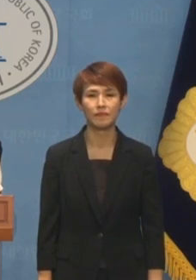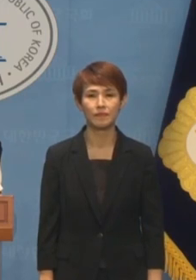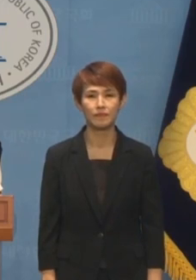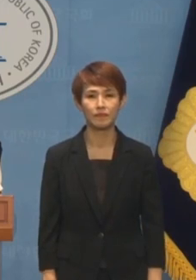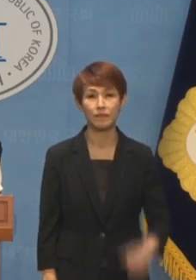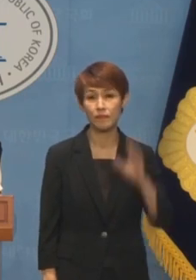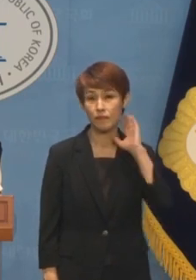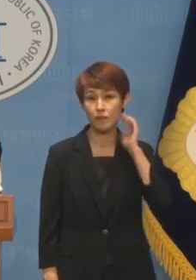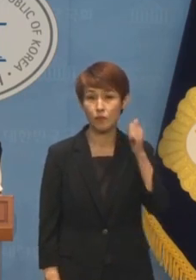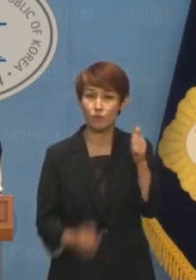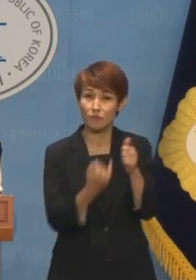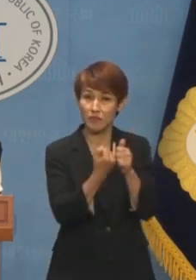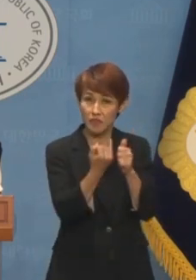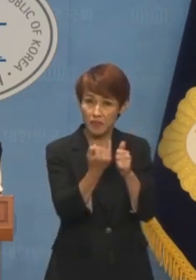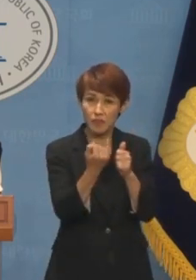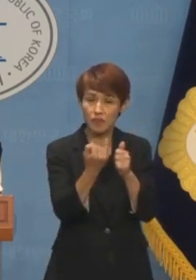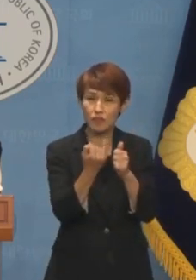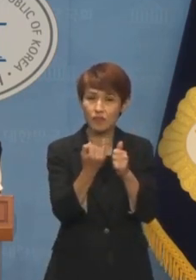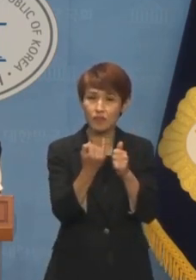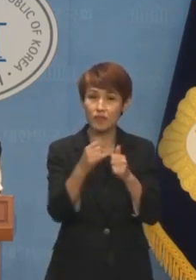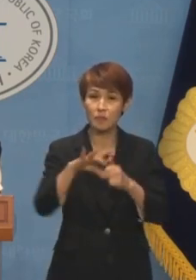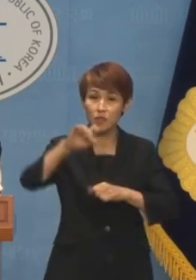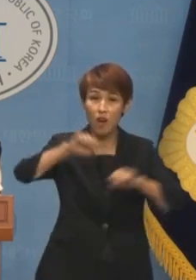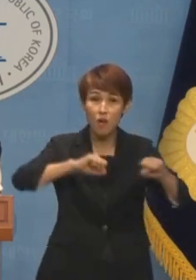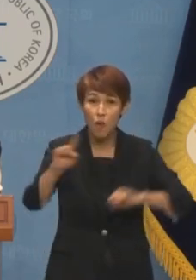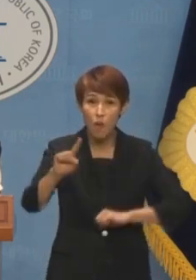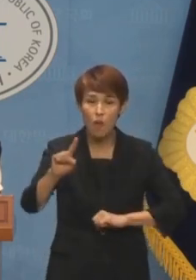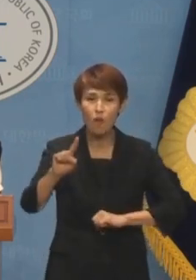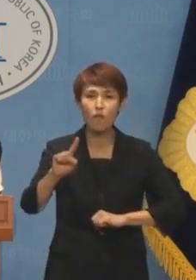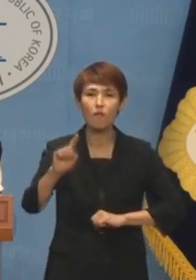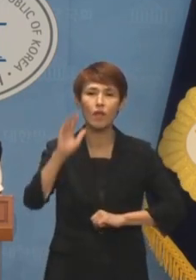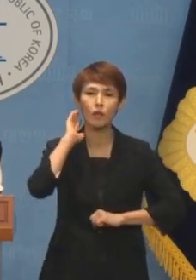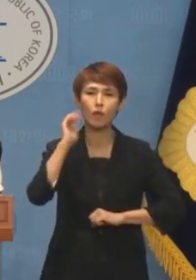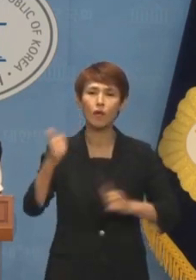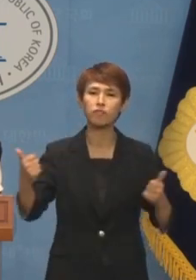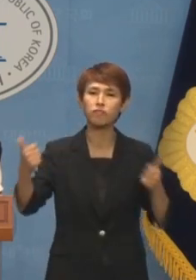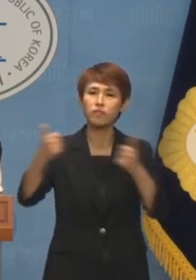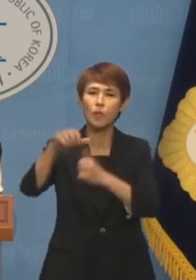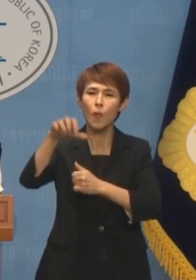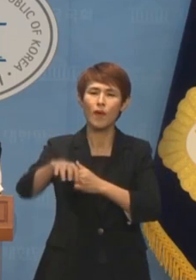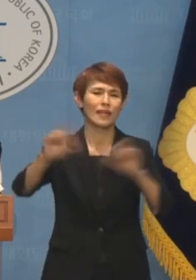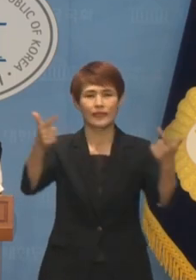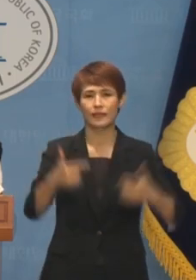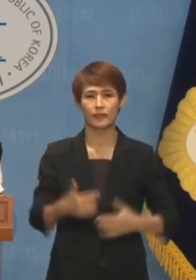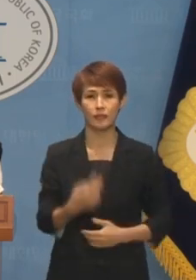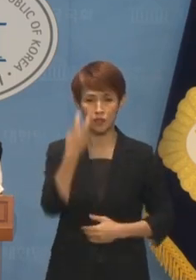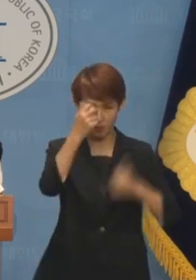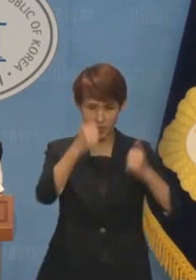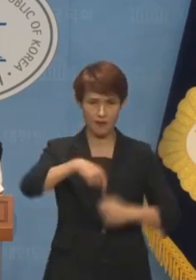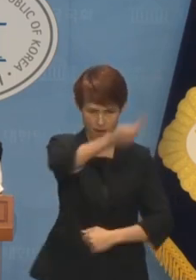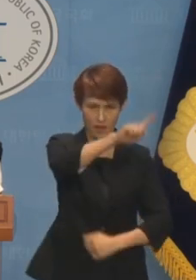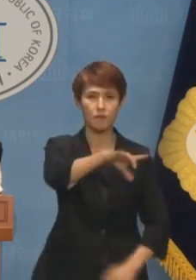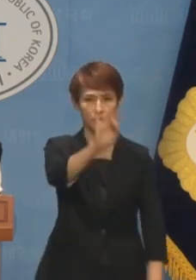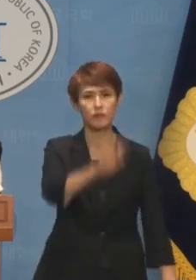김건희 여사가 먼저 가야 할 곳은 정상 오찬장이 아니라 검찰이다.